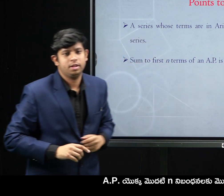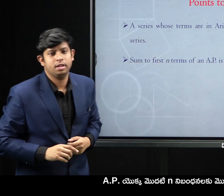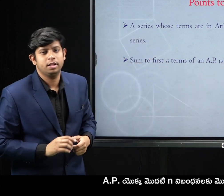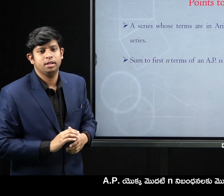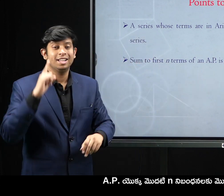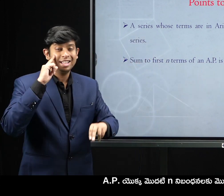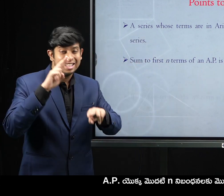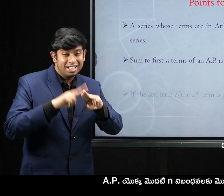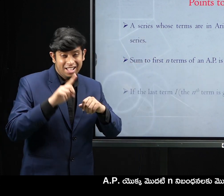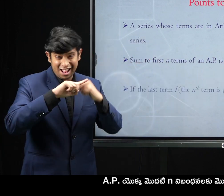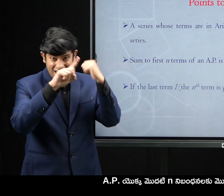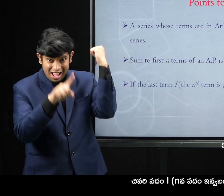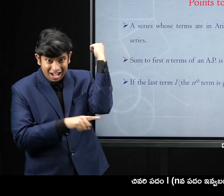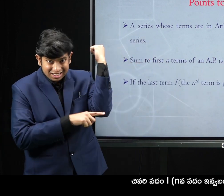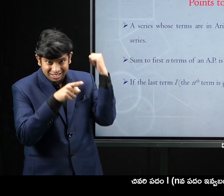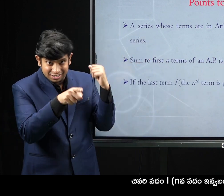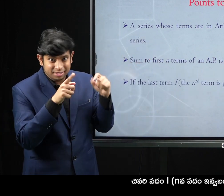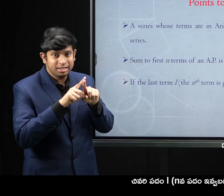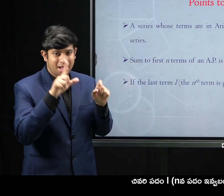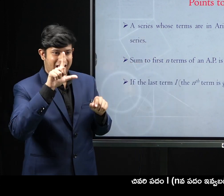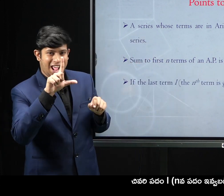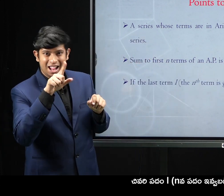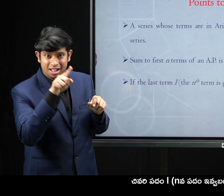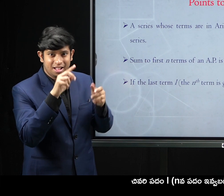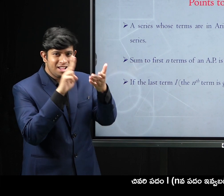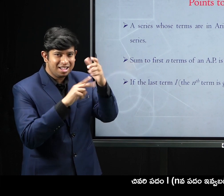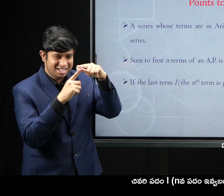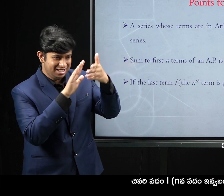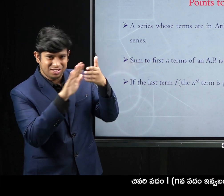n-1 ఇంటూ d. చివరి పదం 1 nవ పదం